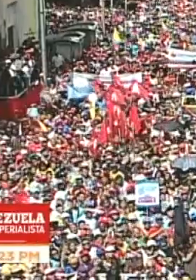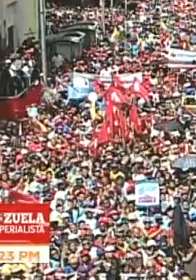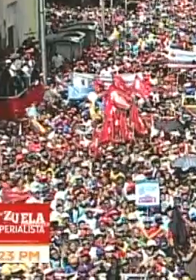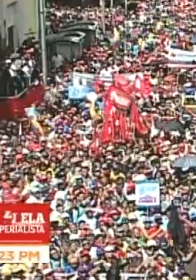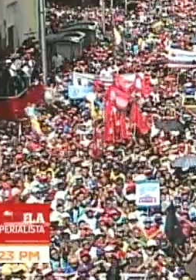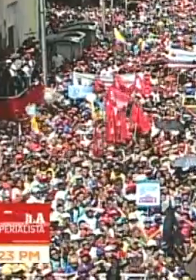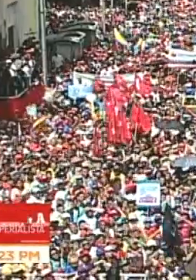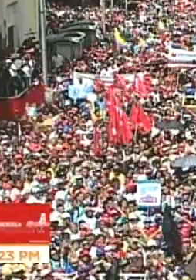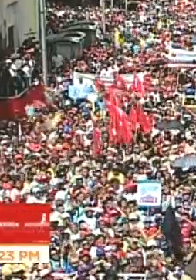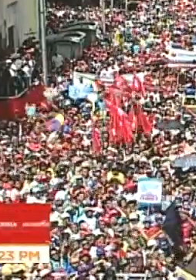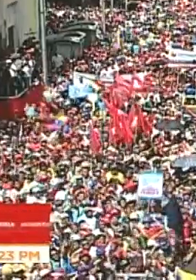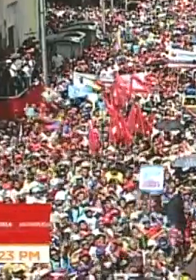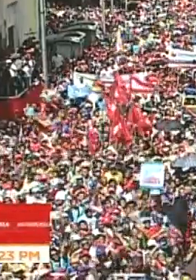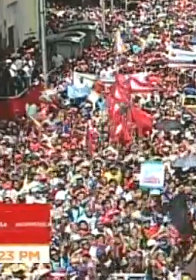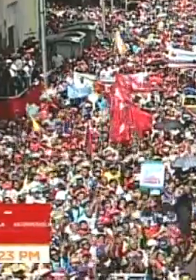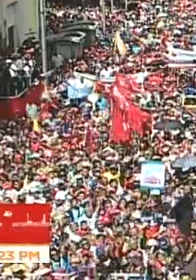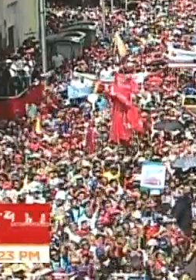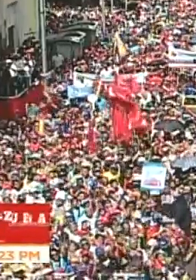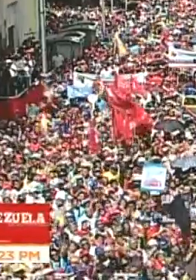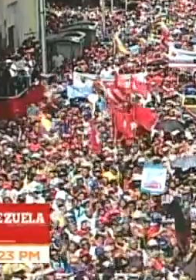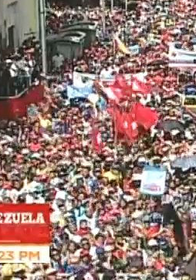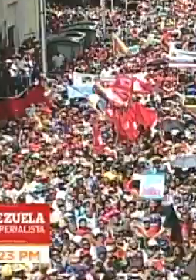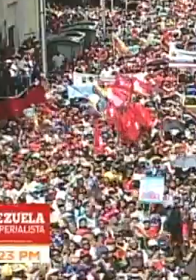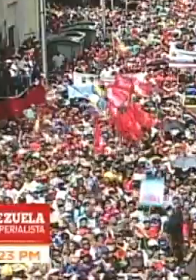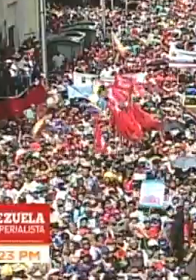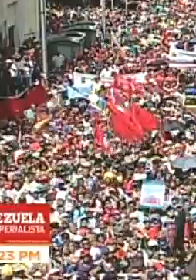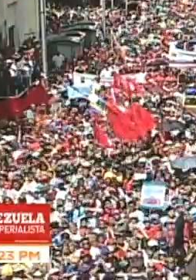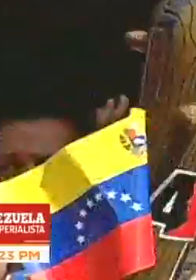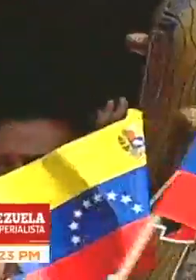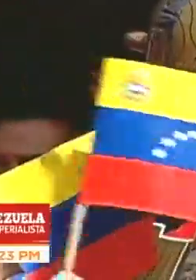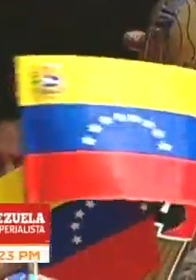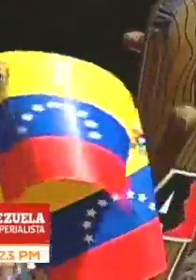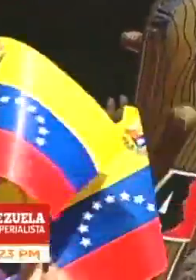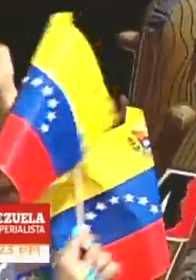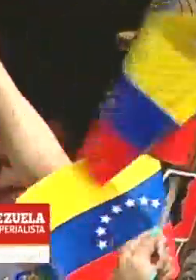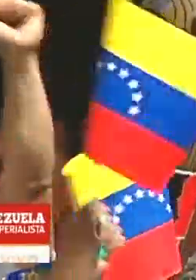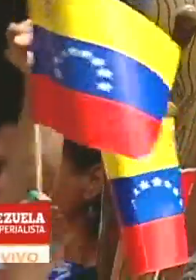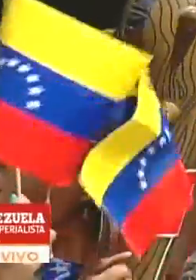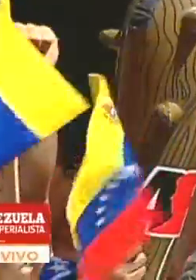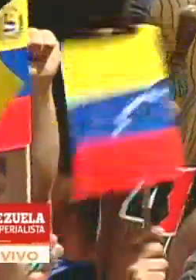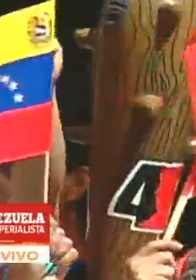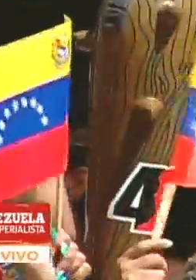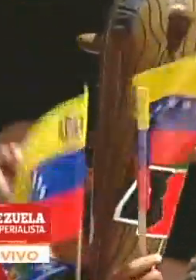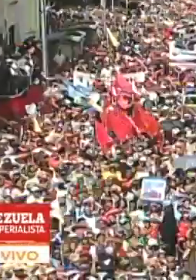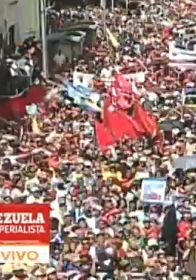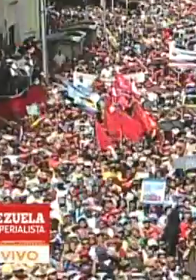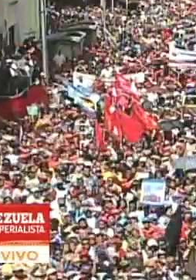Asamblea Nacional Constituyente! ¡Que viva el pueblo soberano!